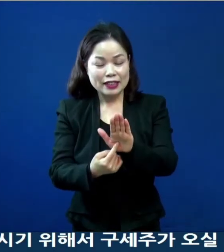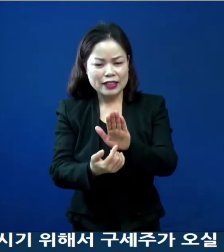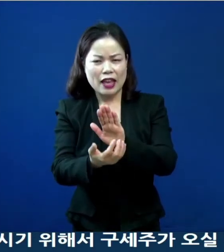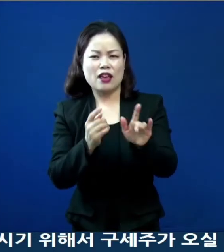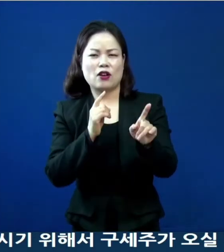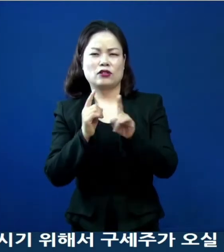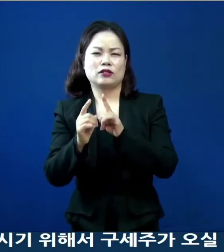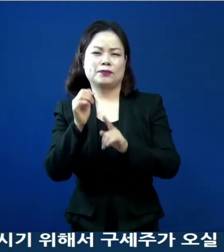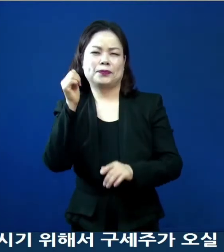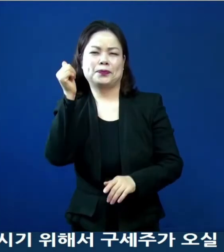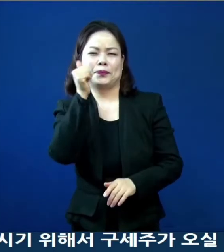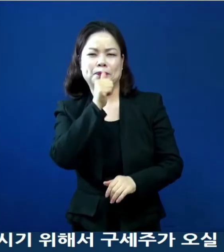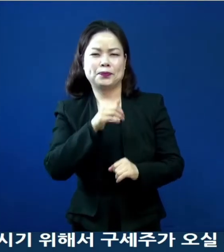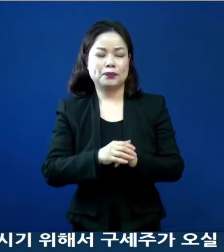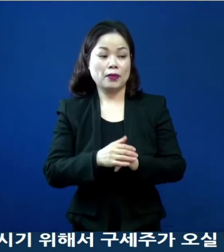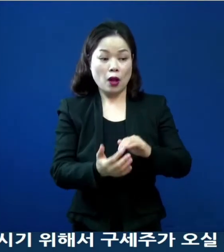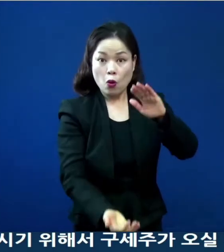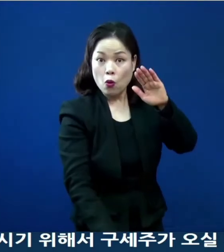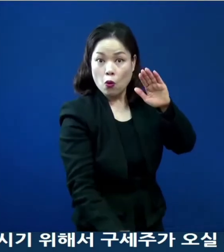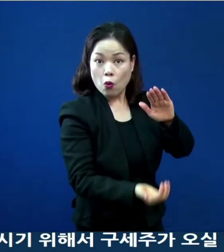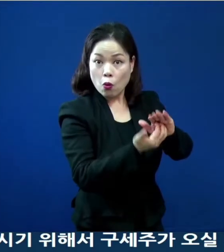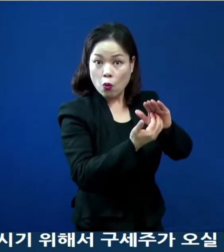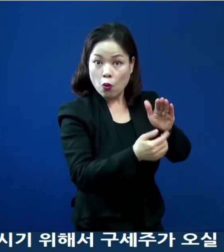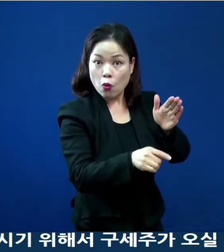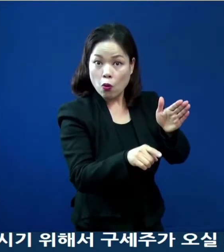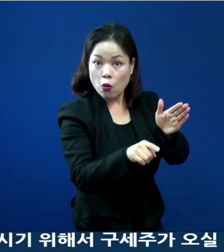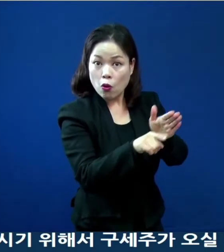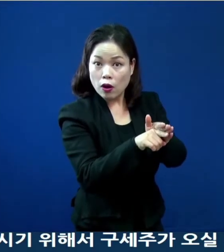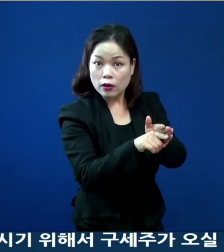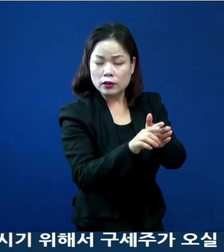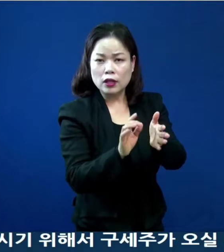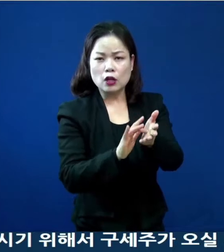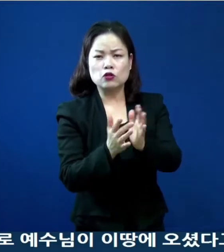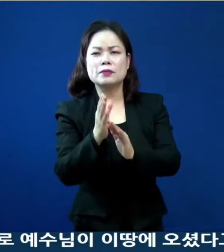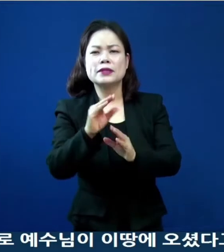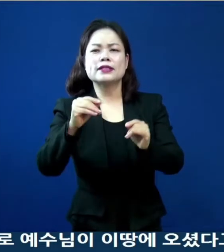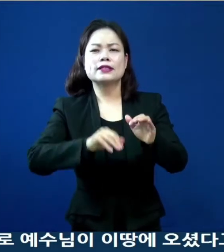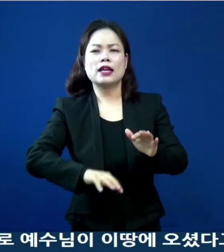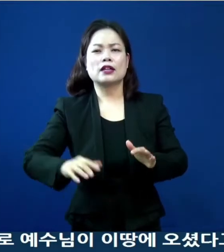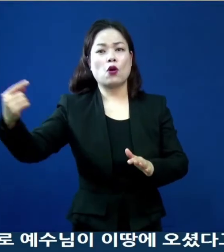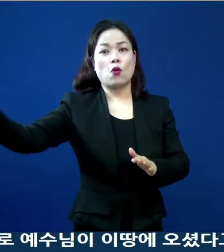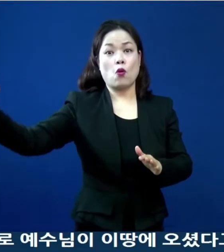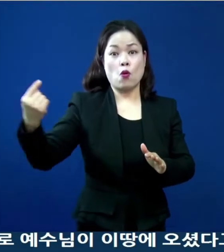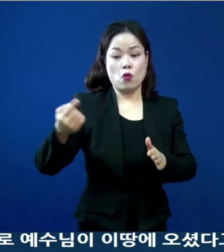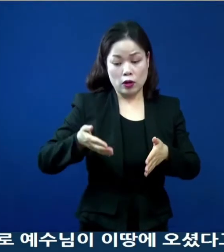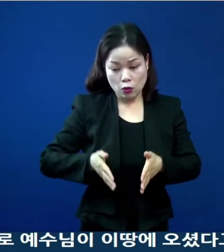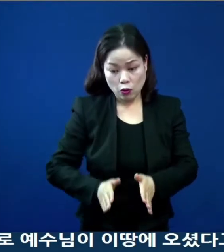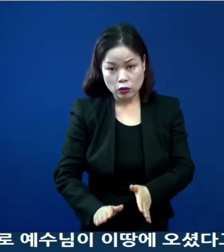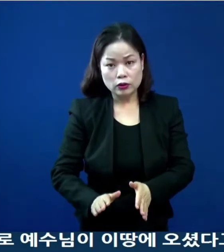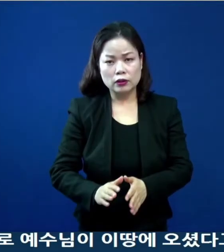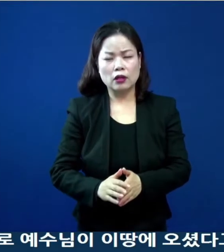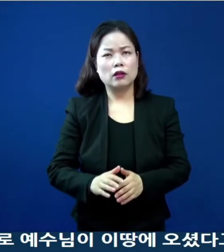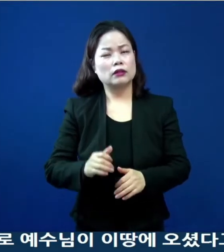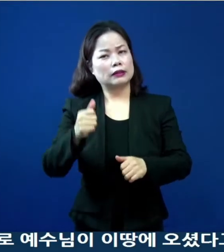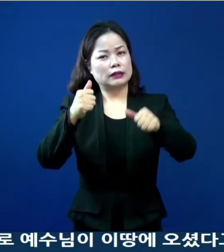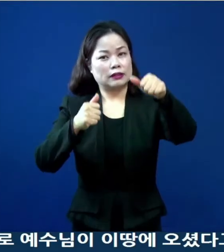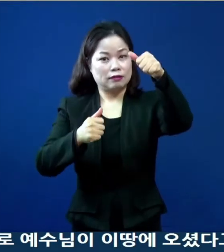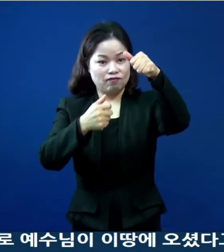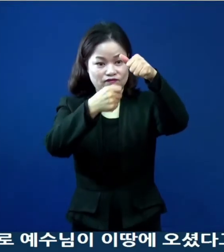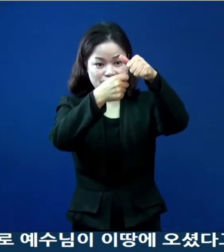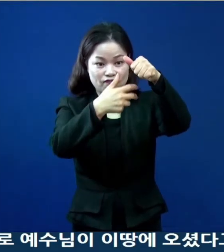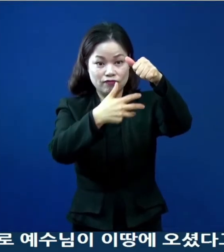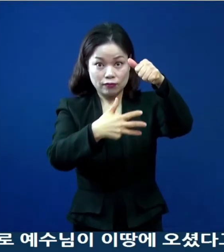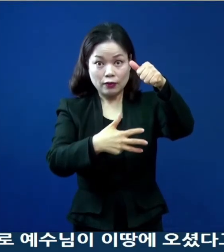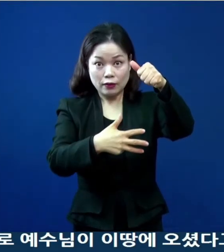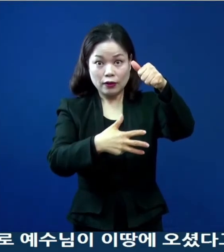예언들을 소개하면서 이것을 이루려 하심이라, 그래서 예수님이 이 땅에 오셨다라고 선포를 하는데 무려 5번에 걸쳐서